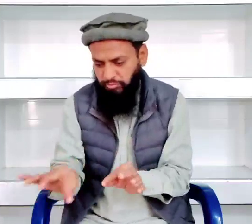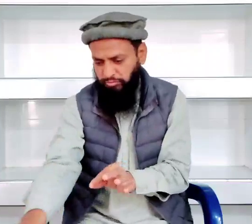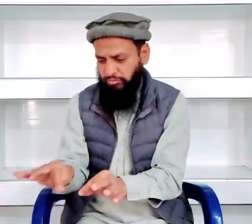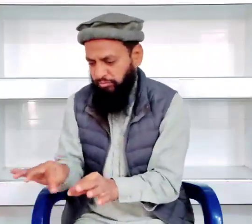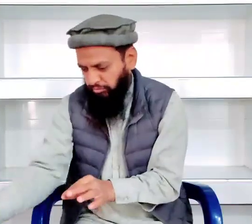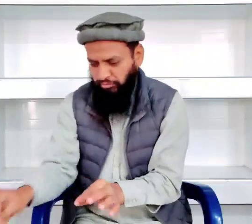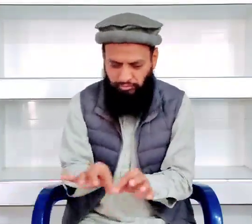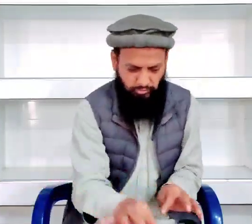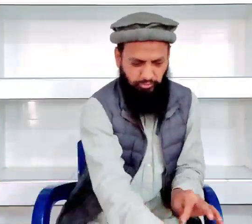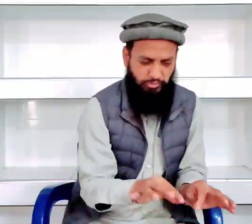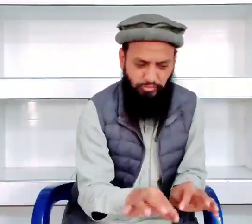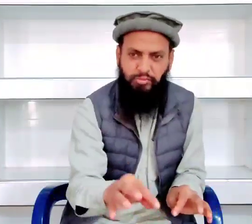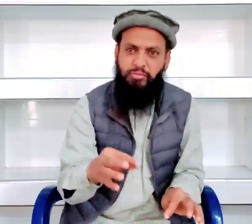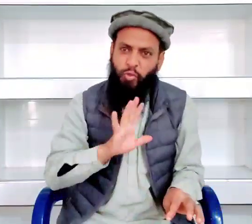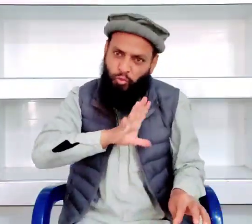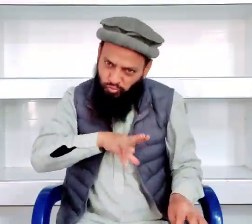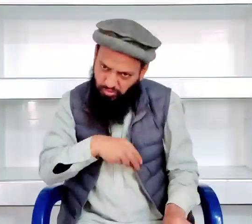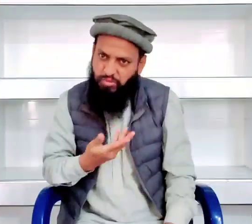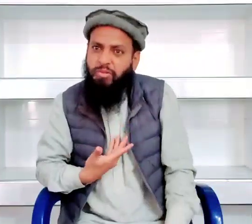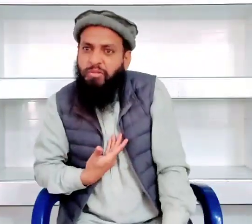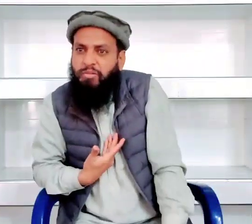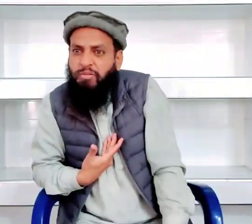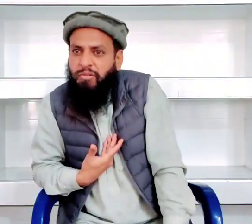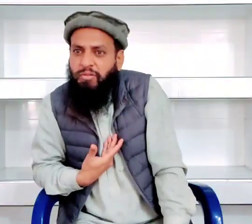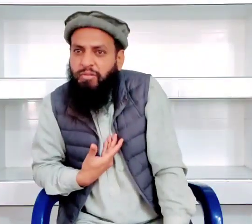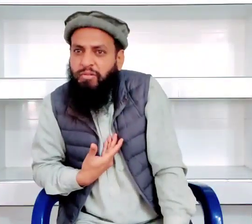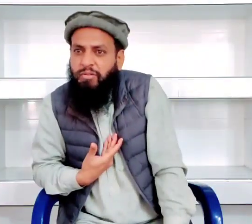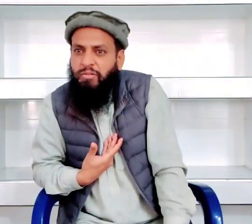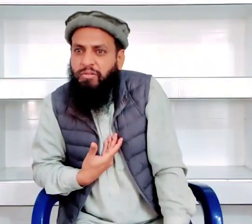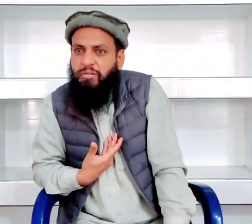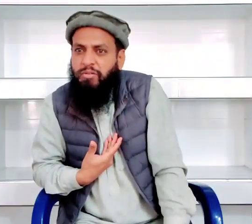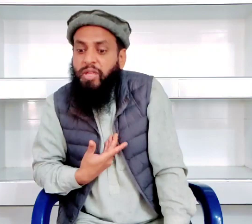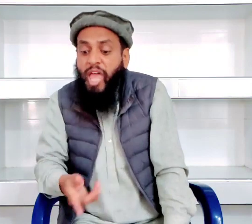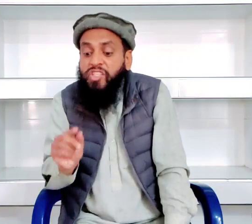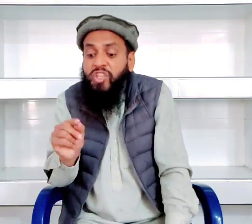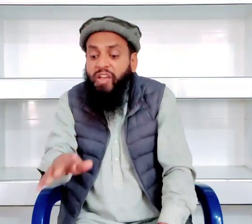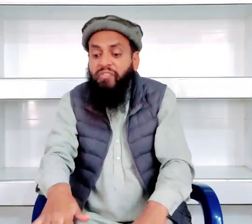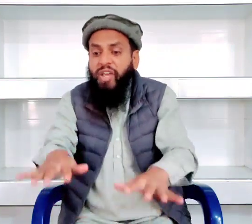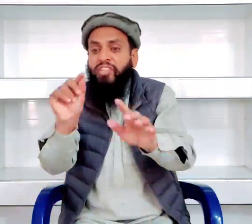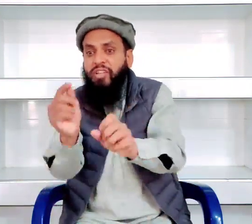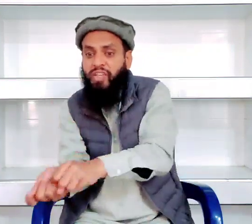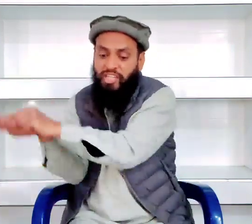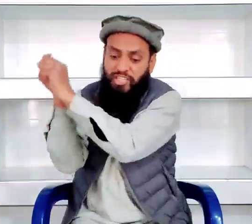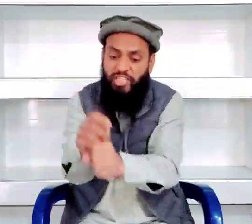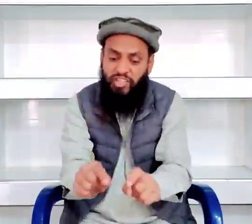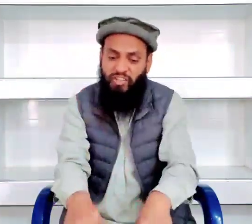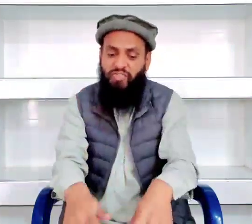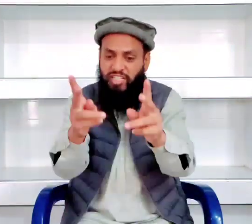ਮਾਰਕੀਟ ਦੇ ਅੰਦਰ ਆਉਣ ਦੋ ਜੇ ਮੰਡੀ ਦੇ ਅੰਦਰ ਮਹਿੰਗਾ ਤਾਂ ਵੀ ਫਾਇਦਾ ਉਹਨੂੰ ਤਾਜਰ ਨੂੰ ਹੋਏ ਅਗਰ ਸਸਤਾ ਹੈ ਤੇ ਫਿਰ ਵੀ ਫਾਇਦਾ